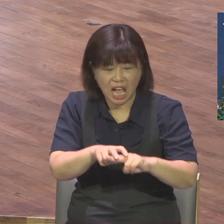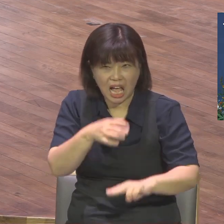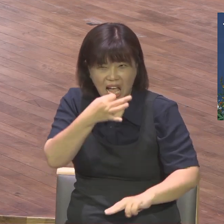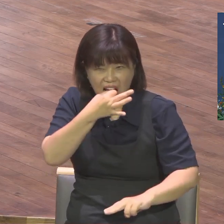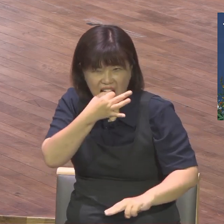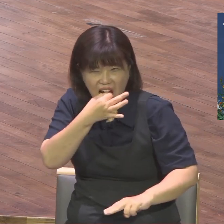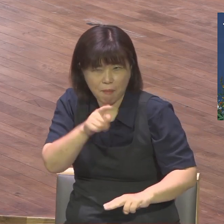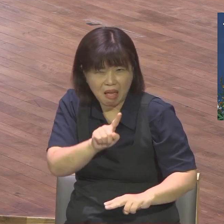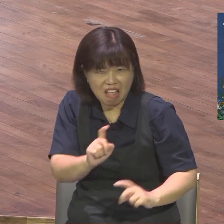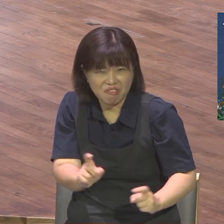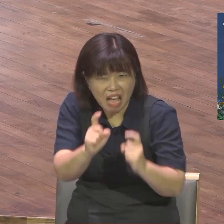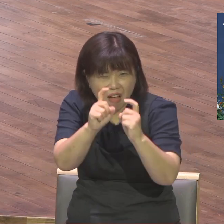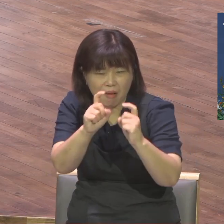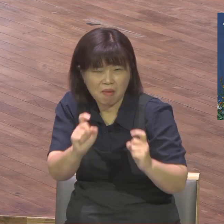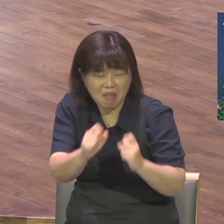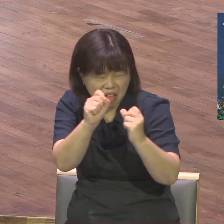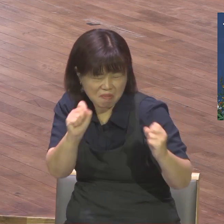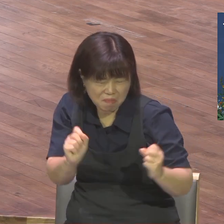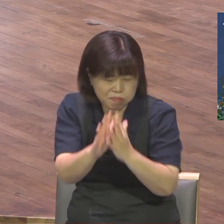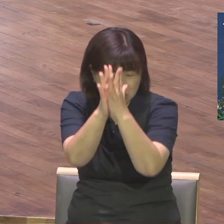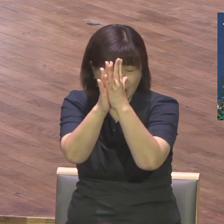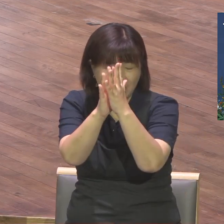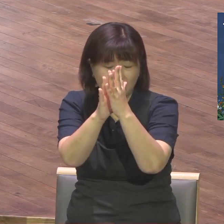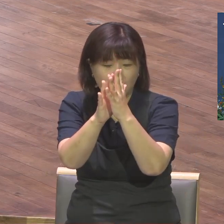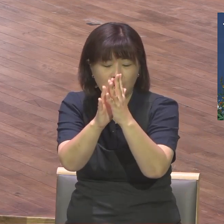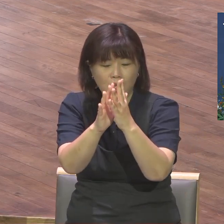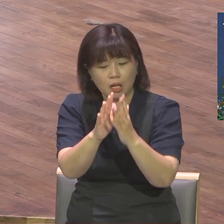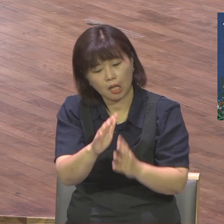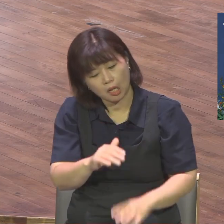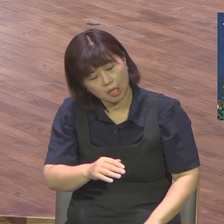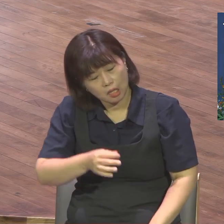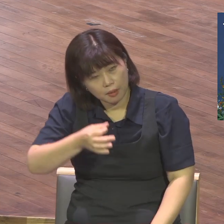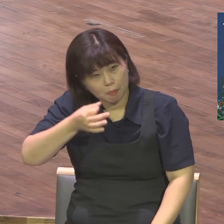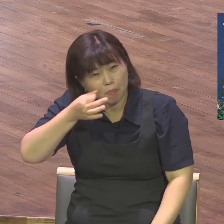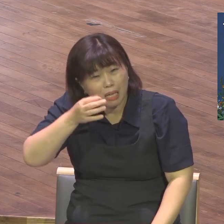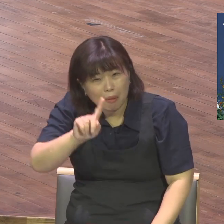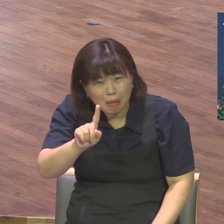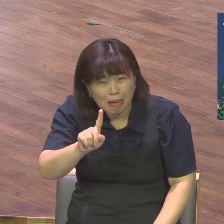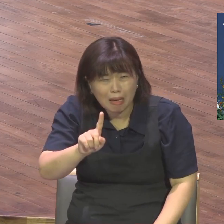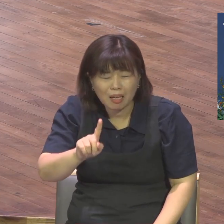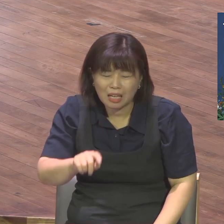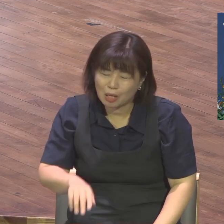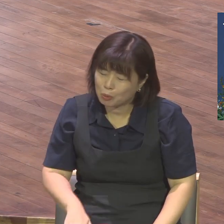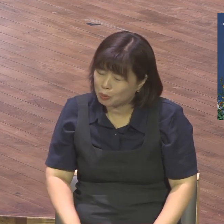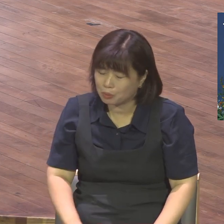가지고 바울이 배설물려 버린 거 그거 가지고 그거 찾겠다고